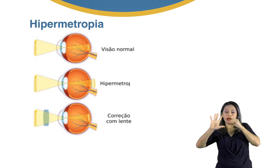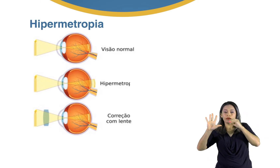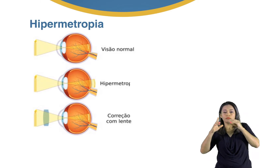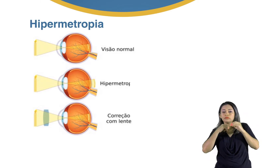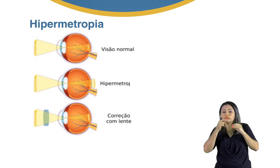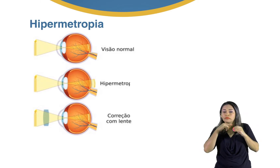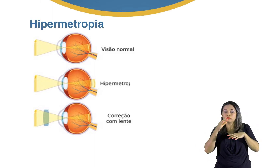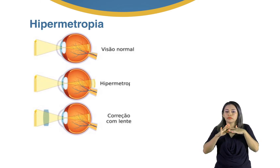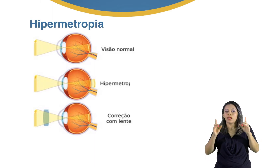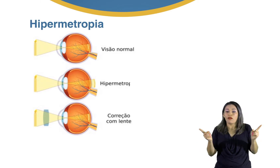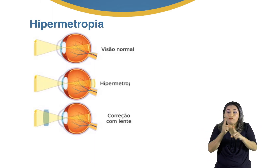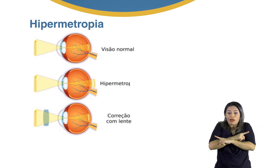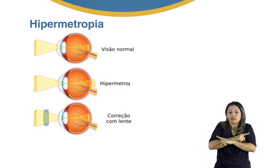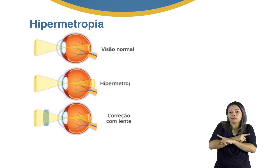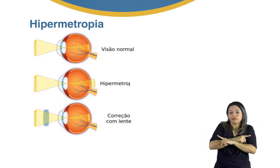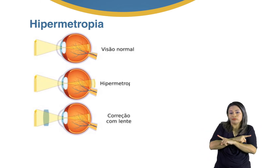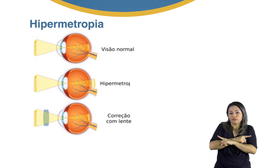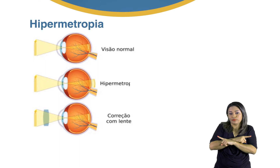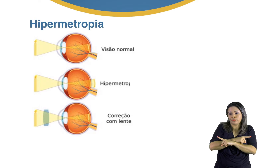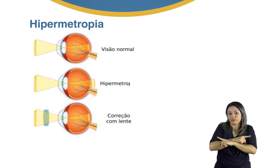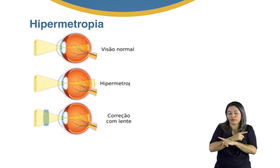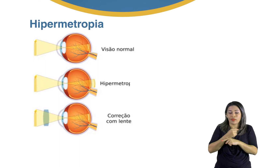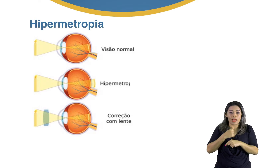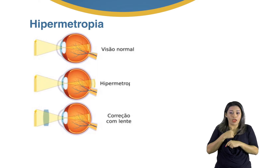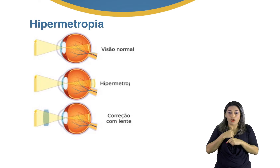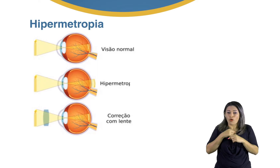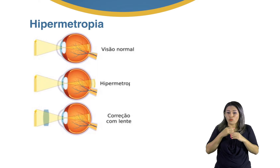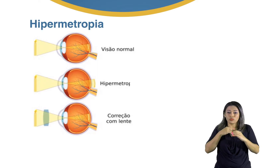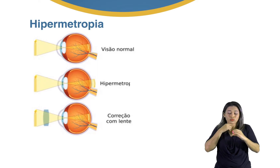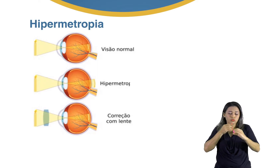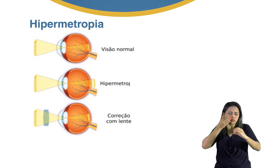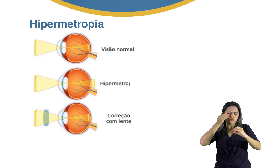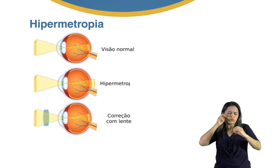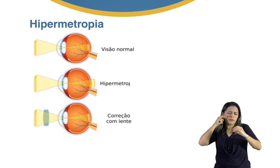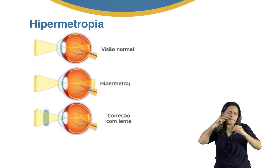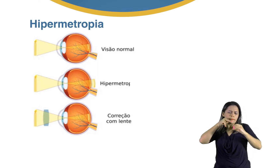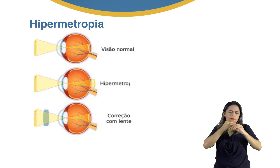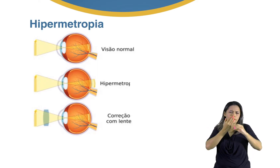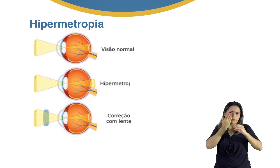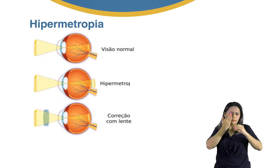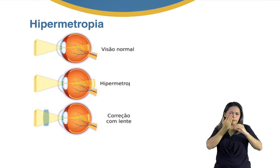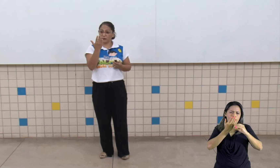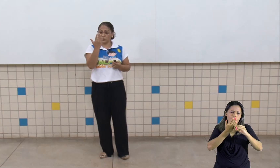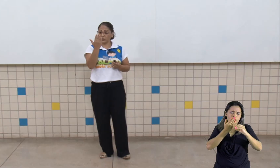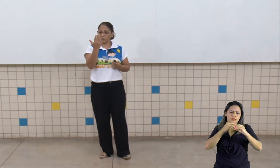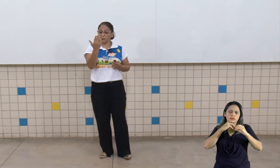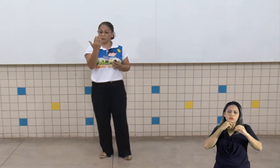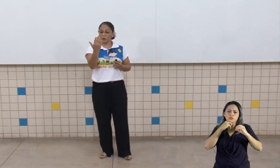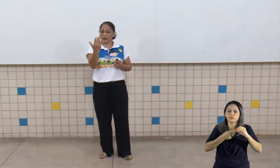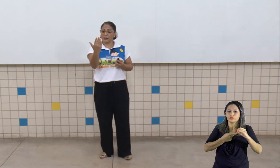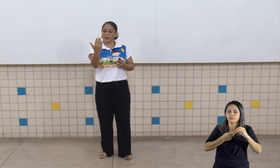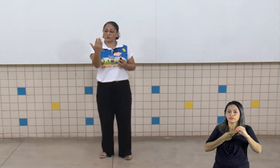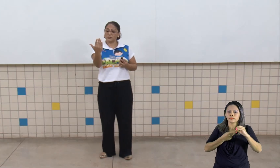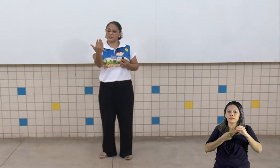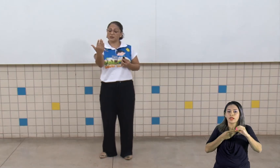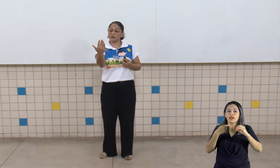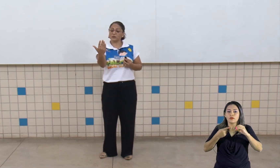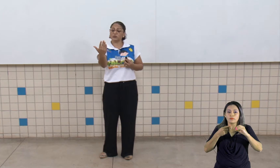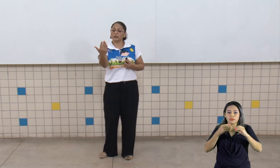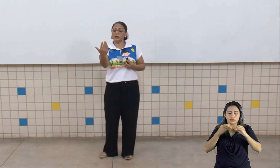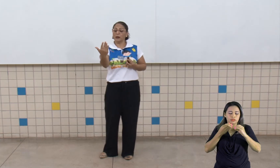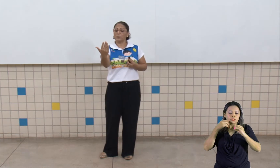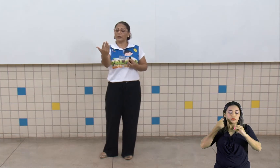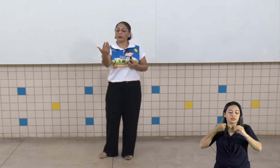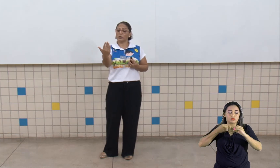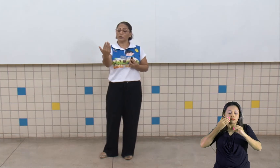é o inverso. Eu não enxergo de perto. Então, assim, eu tenho que colocar mais